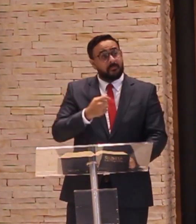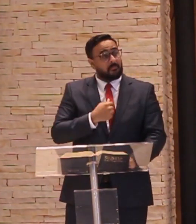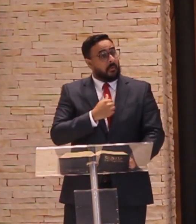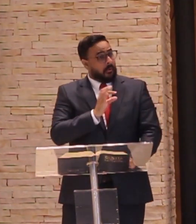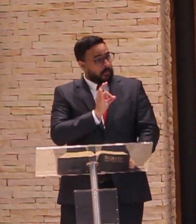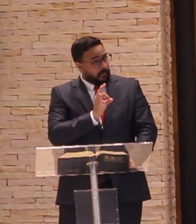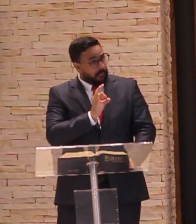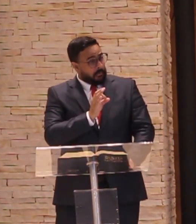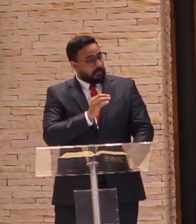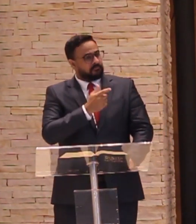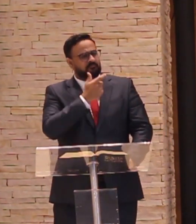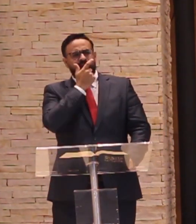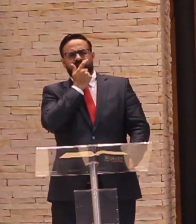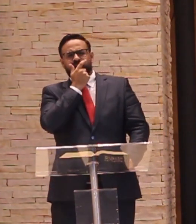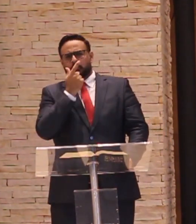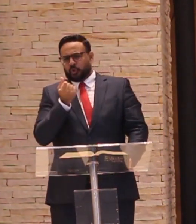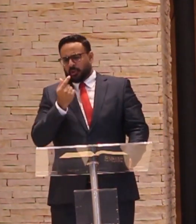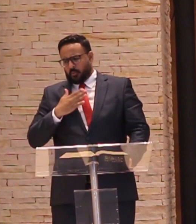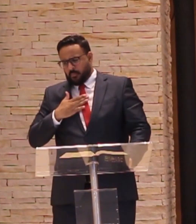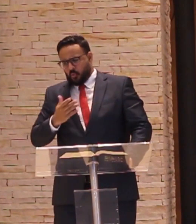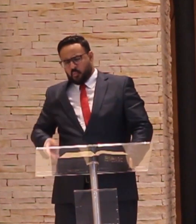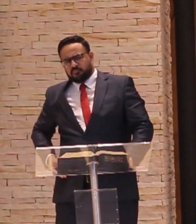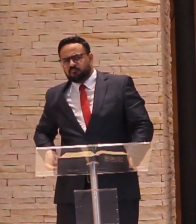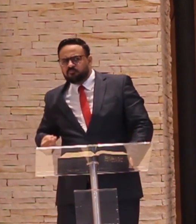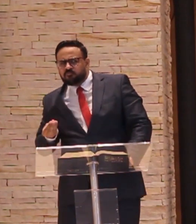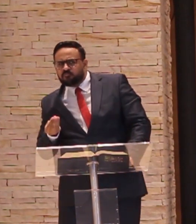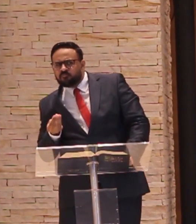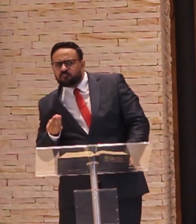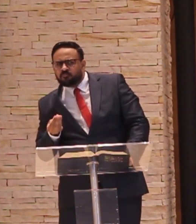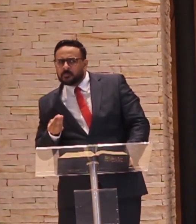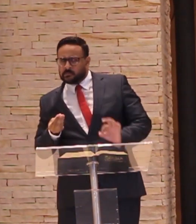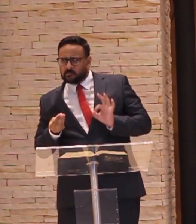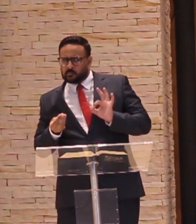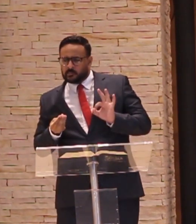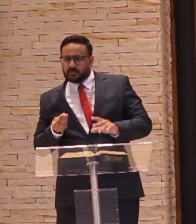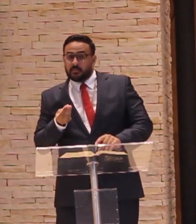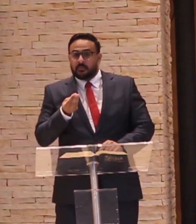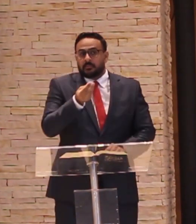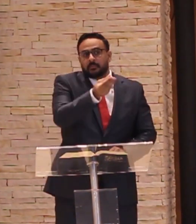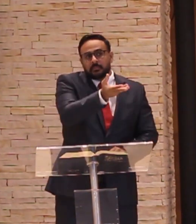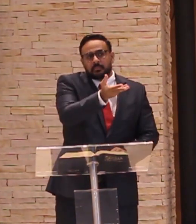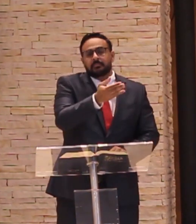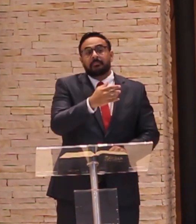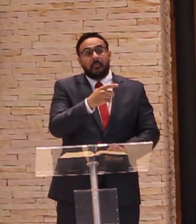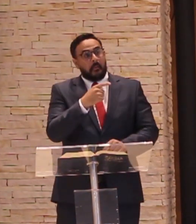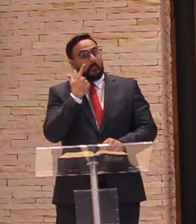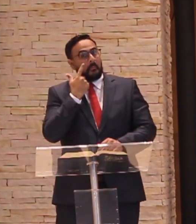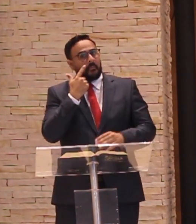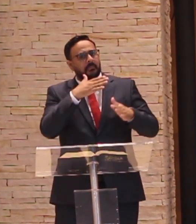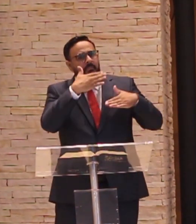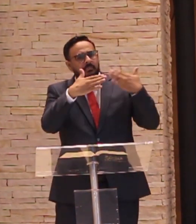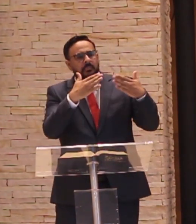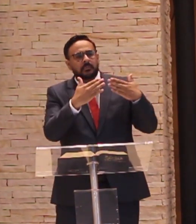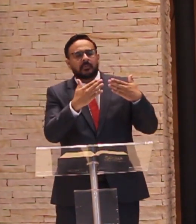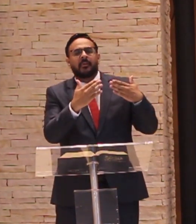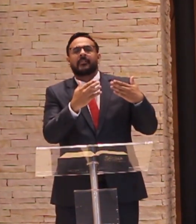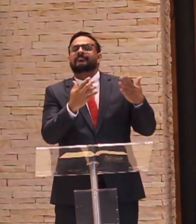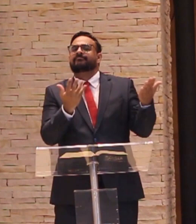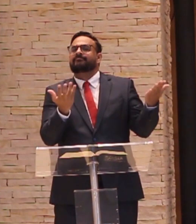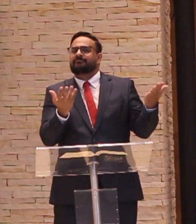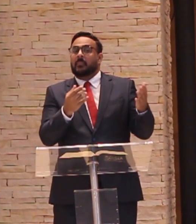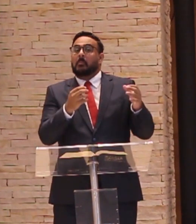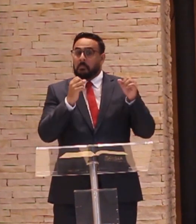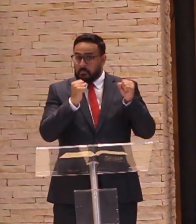rendimento. Muitas pessoas já fizeram isso. E aí você pega o seu dinheiro e acredita naquela palavra,